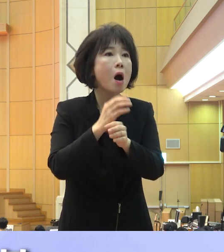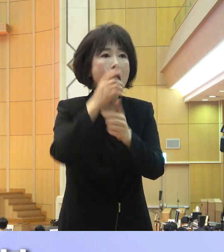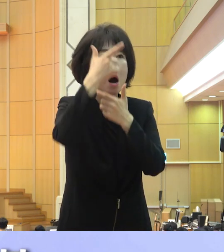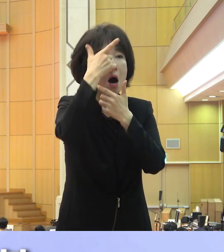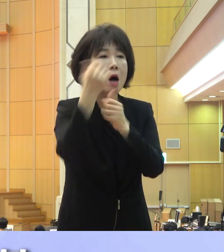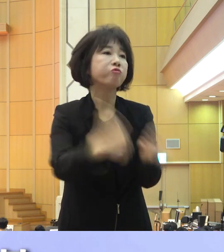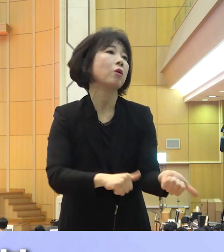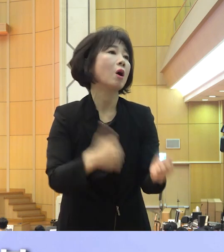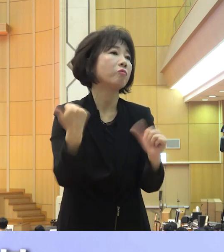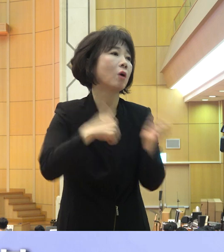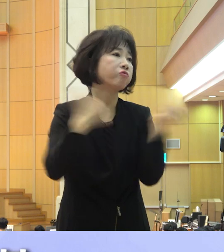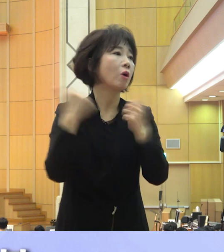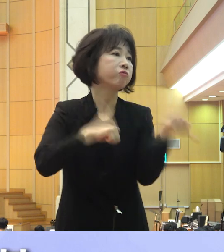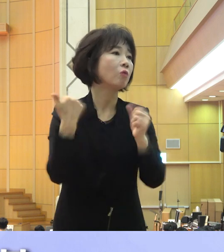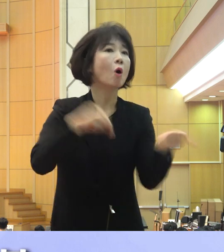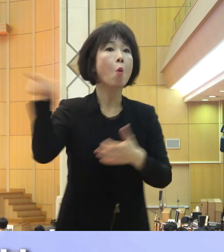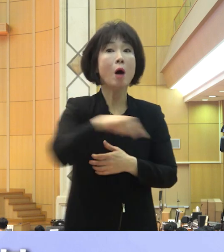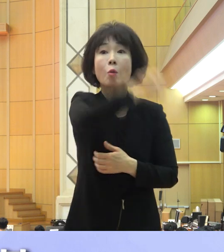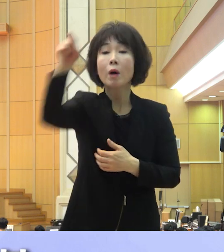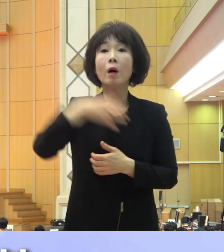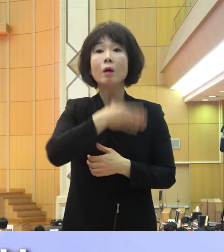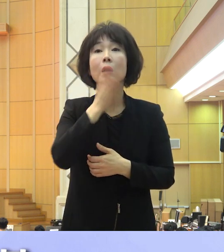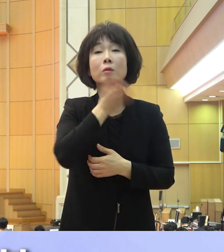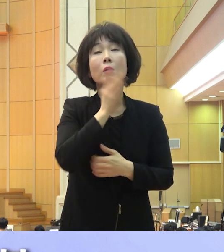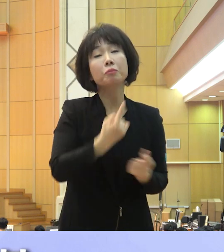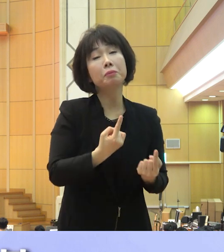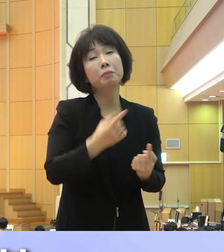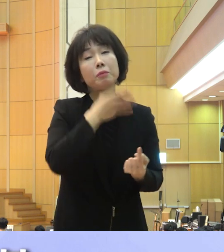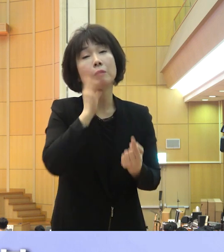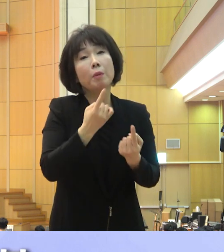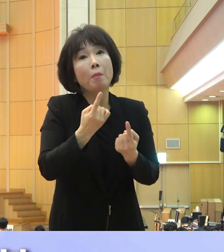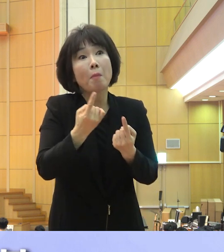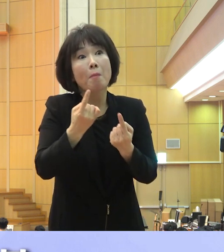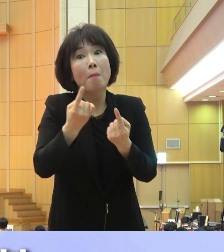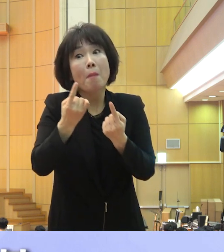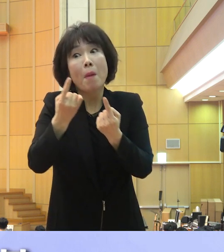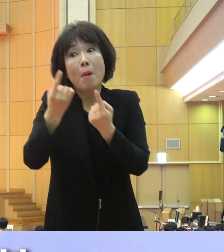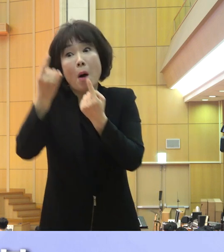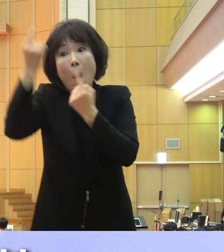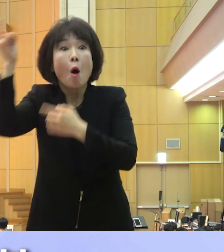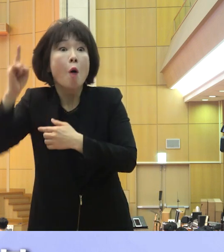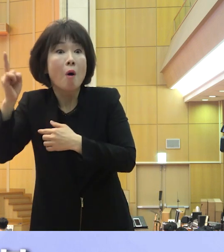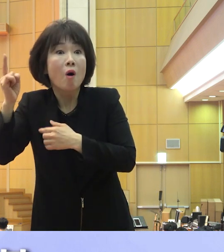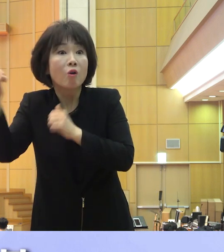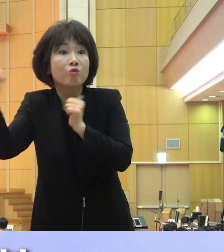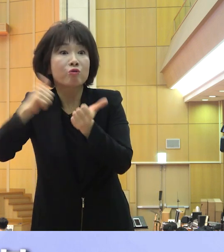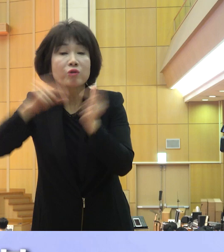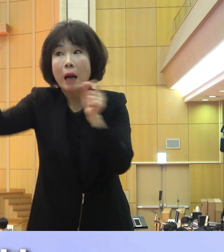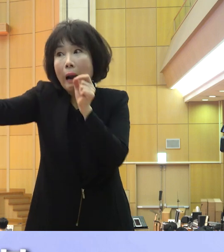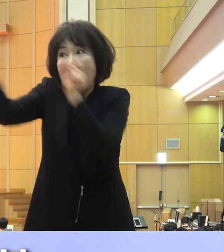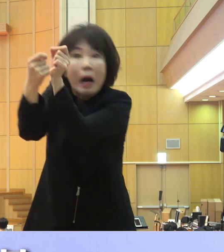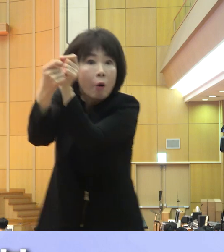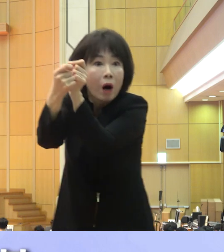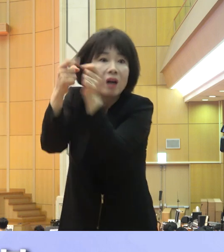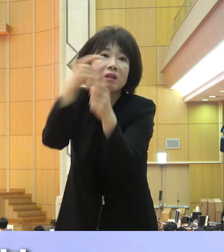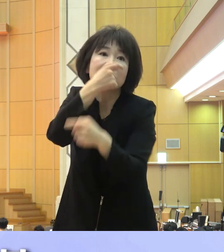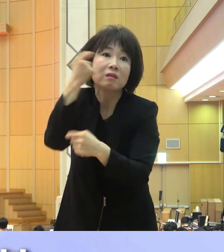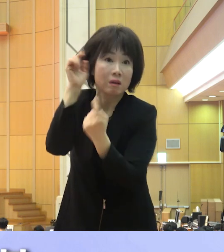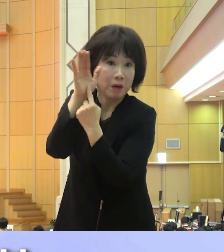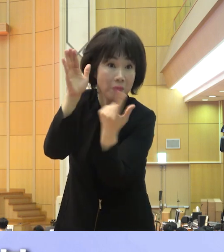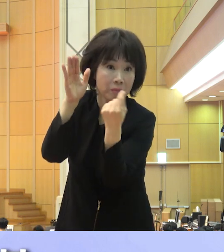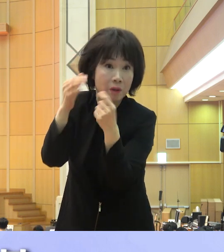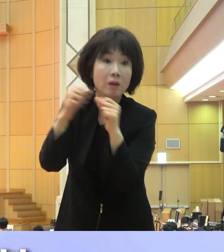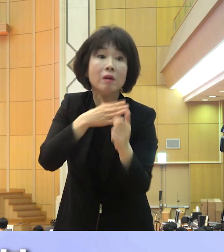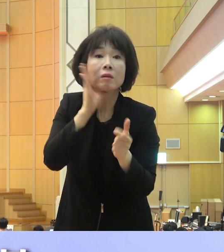늙어가는 그 자체는 점점 죽는 날이 가까워지고 있다는 것을 우리에게